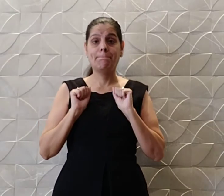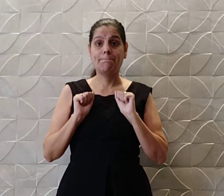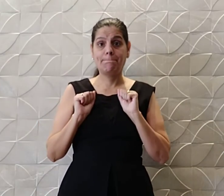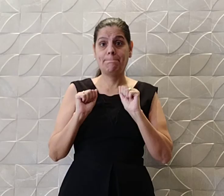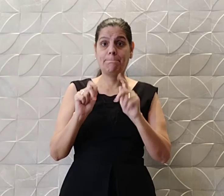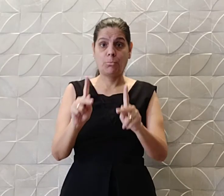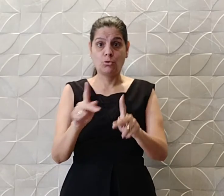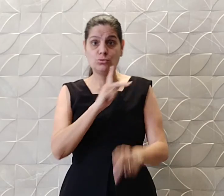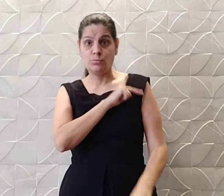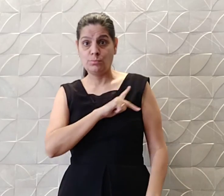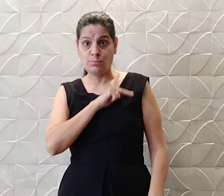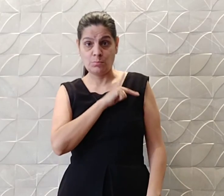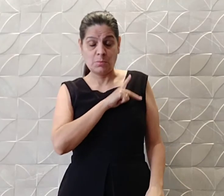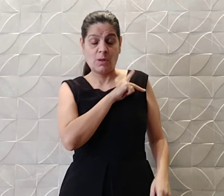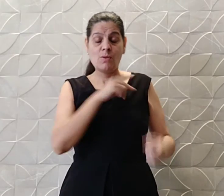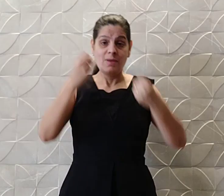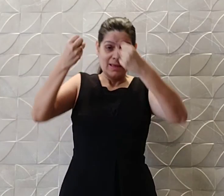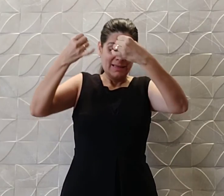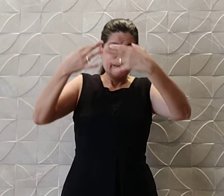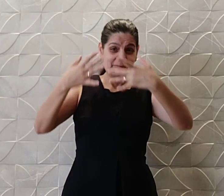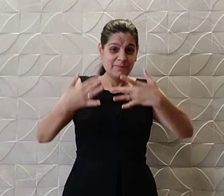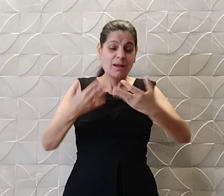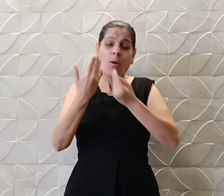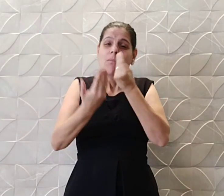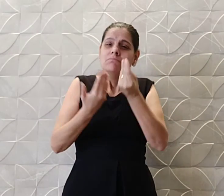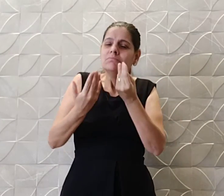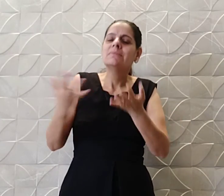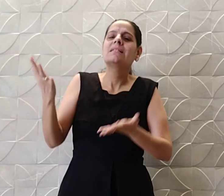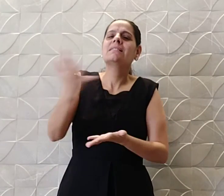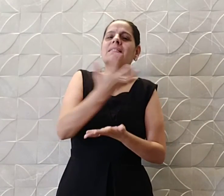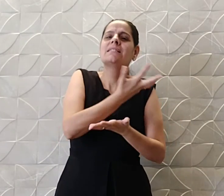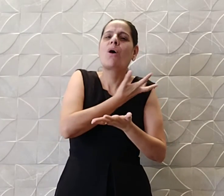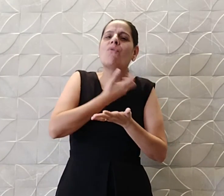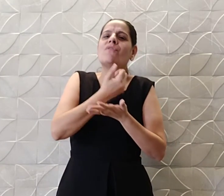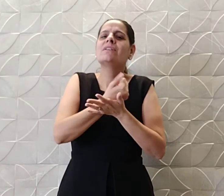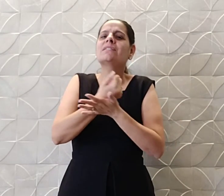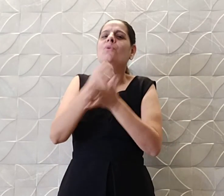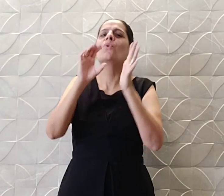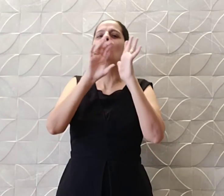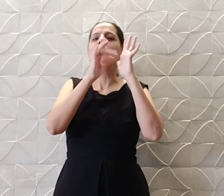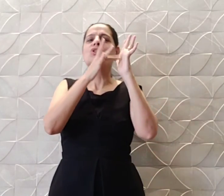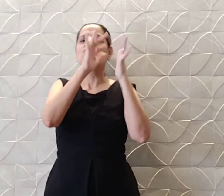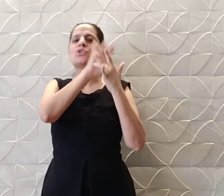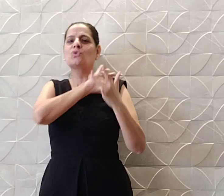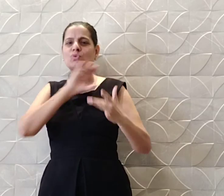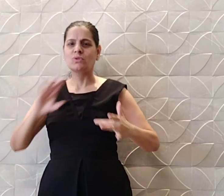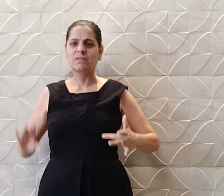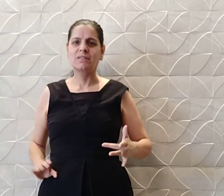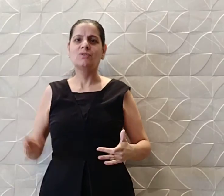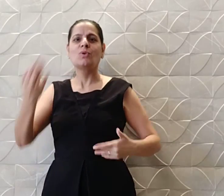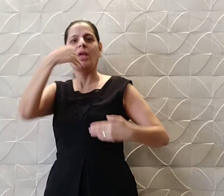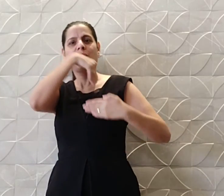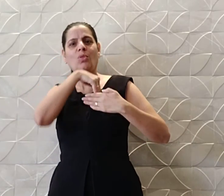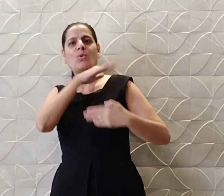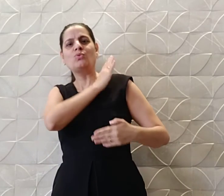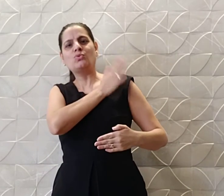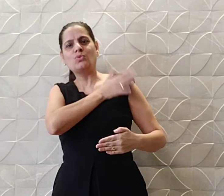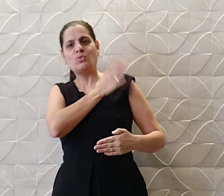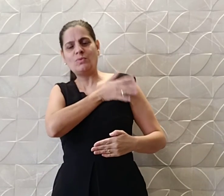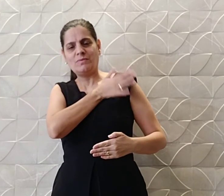salvação, unicamente em Cristo Jesus e também no governo de Cristo em nossos corações.